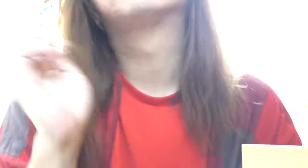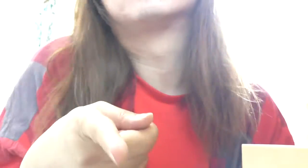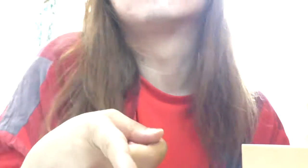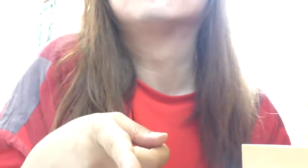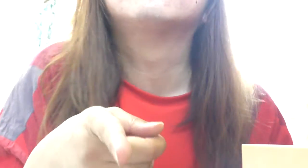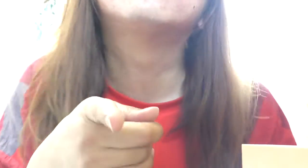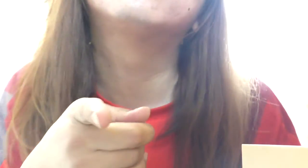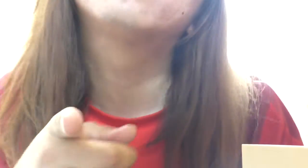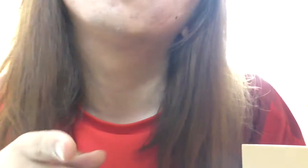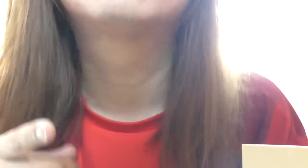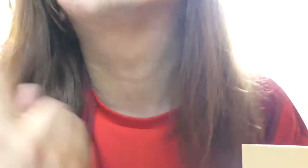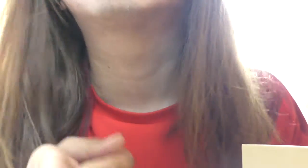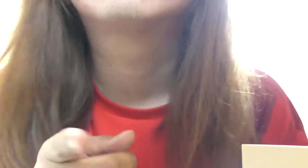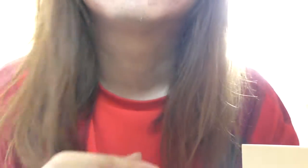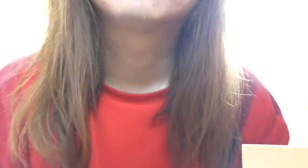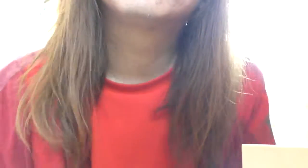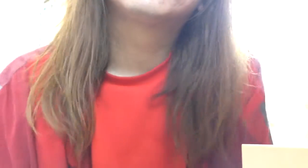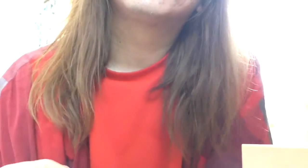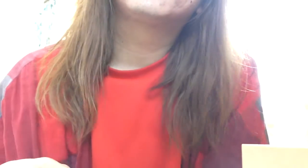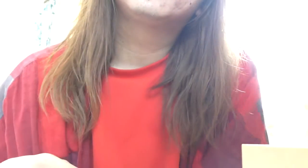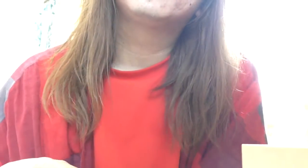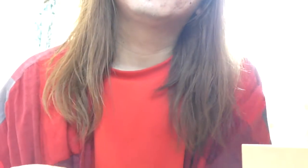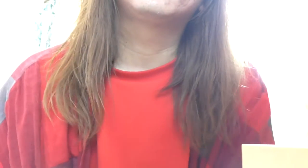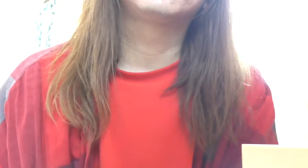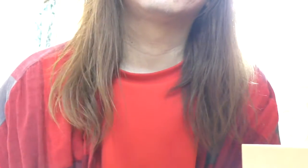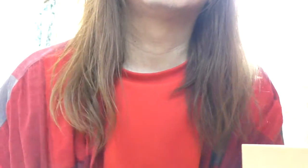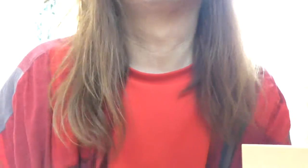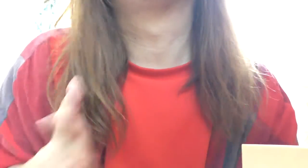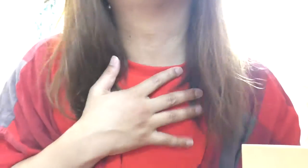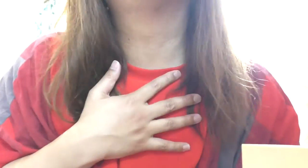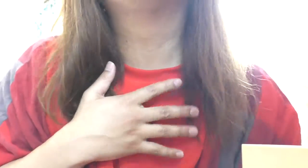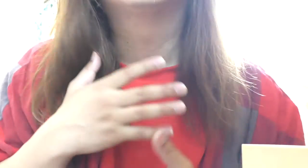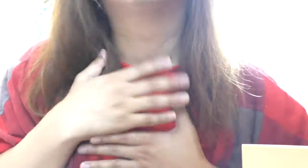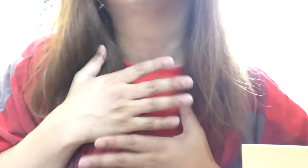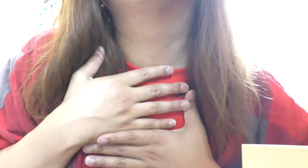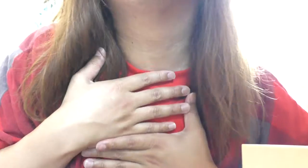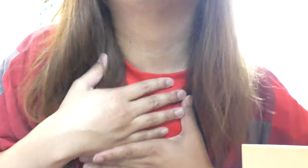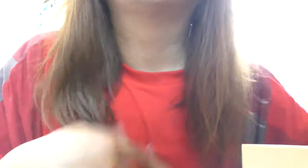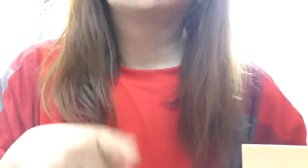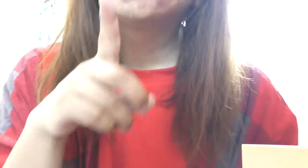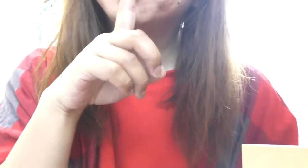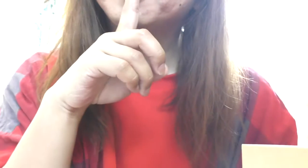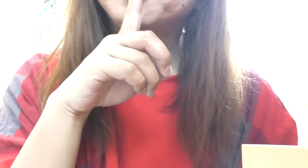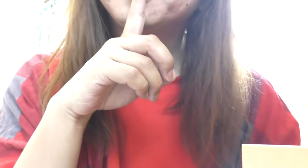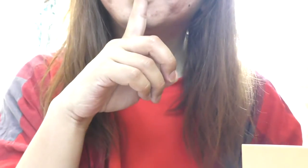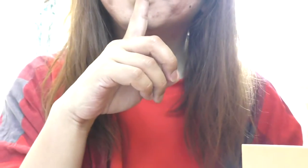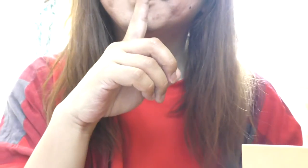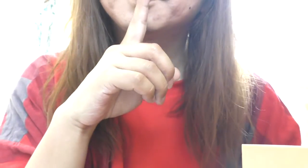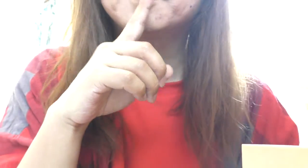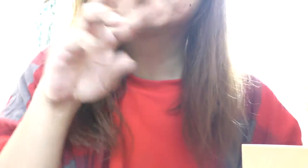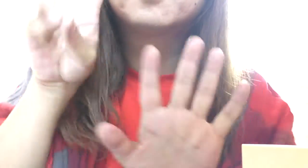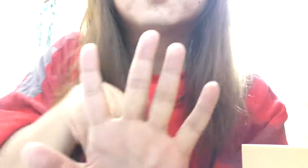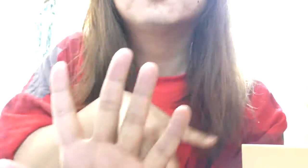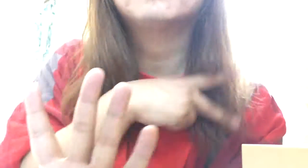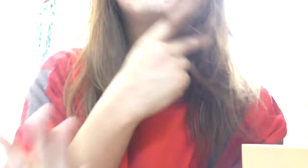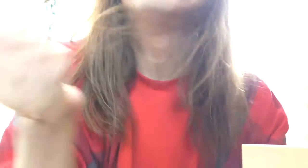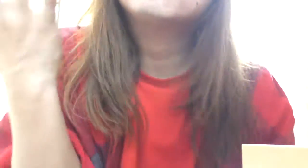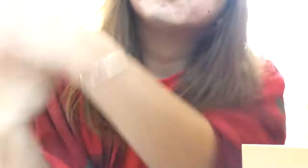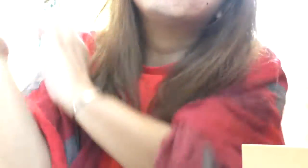場では補助なしのチャリ、何度もこける少年も心配そうに黙って見てる一つの影、前にも